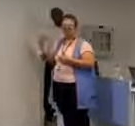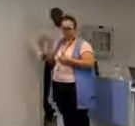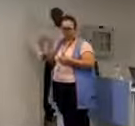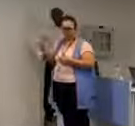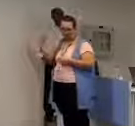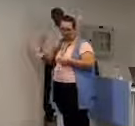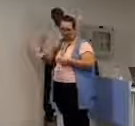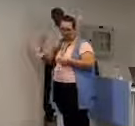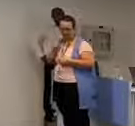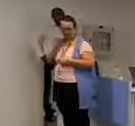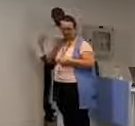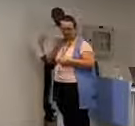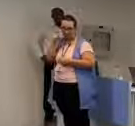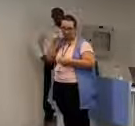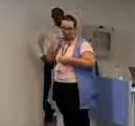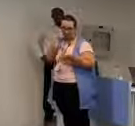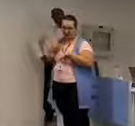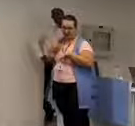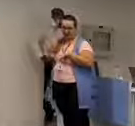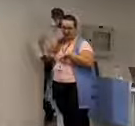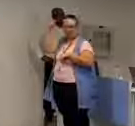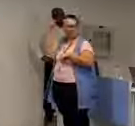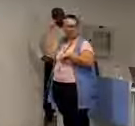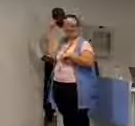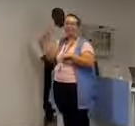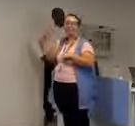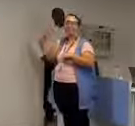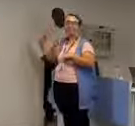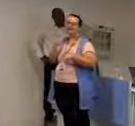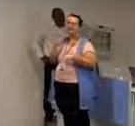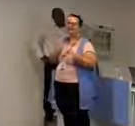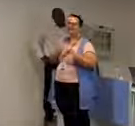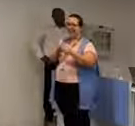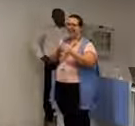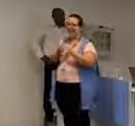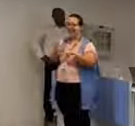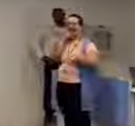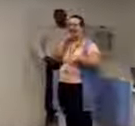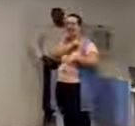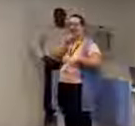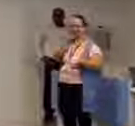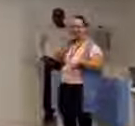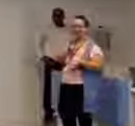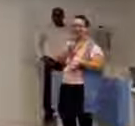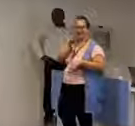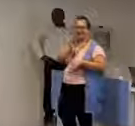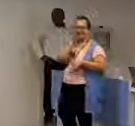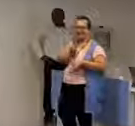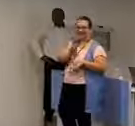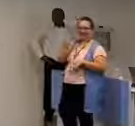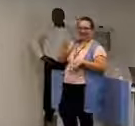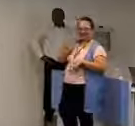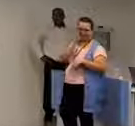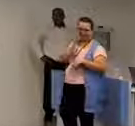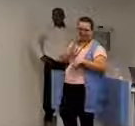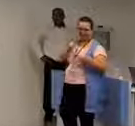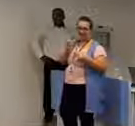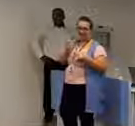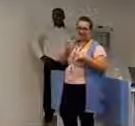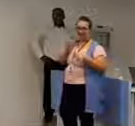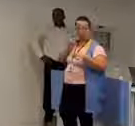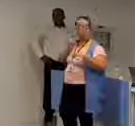mas que esse lado bom nosso sirva para ser um diferencial competitivo lá na frente e não uma forma